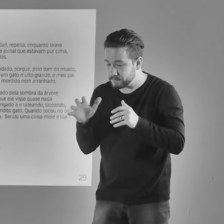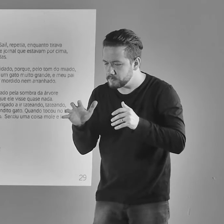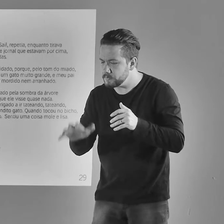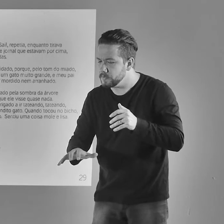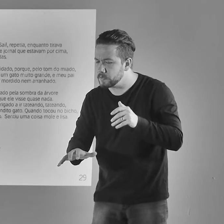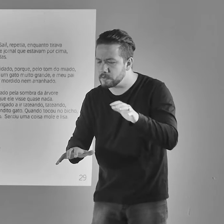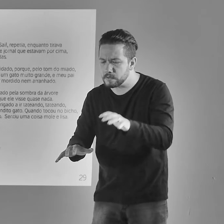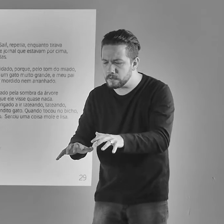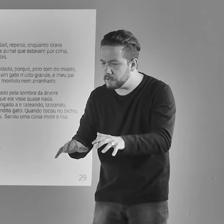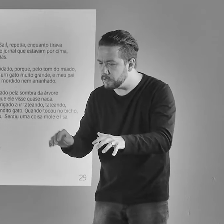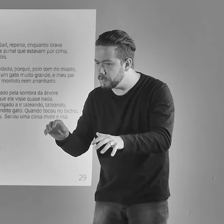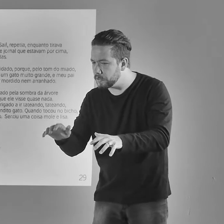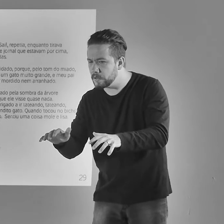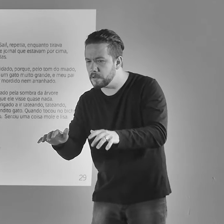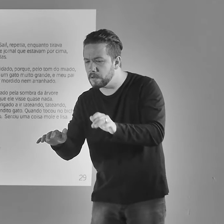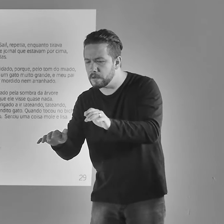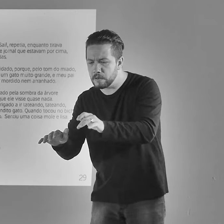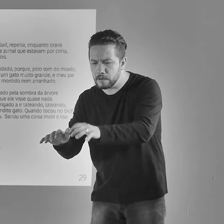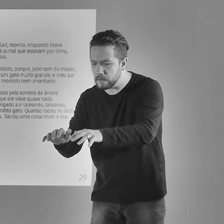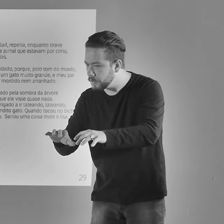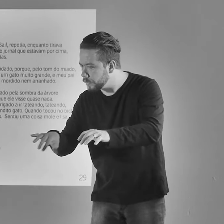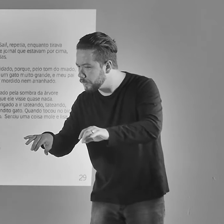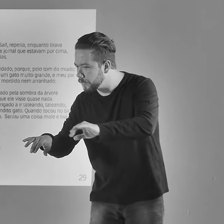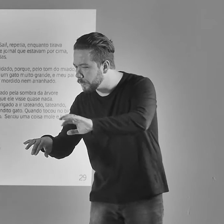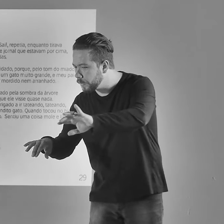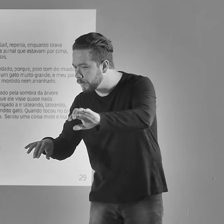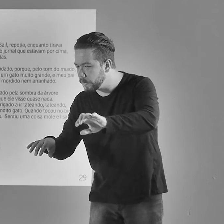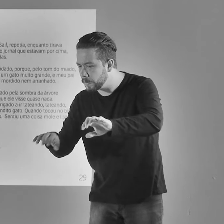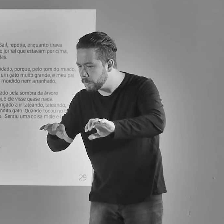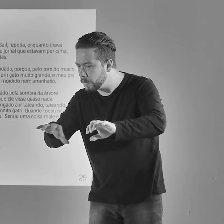isso, foi obrigado a ir tateando.